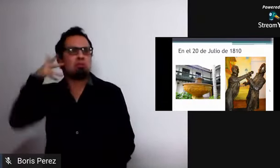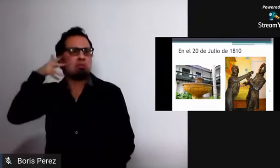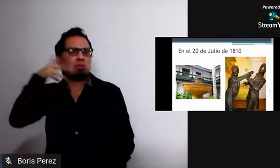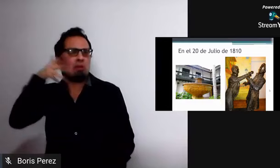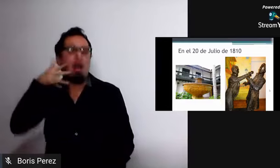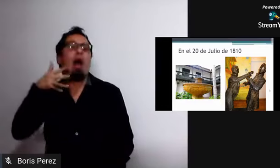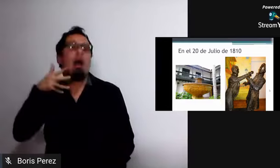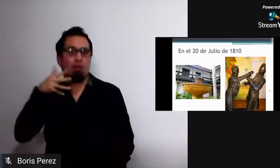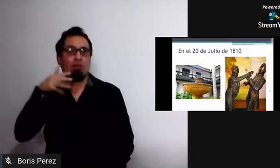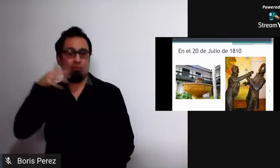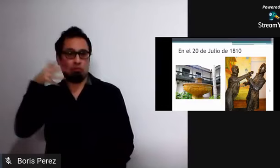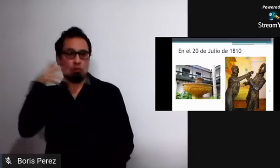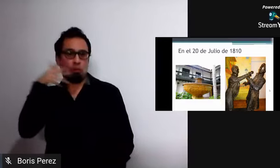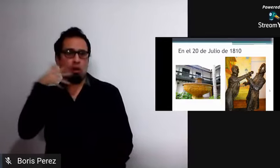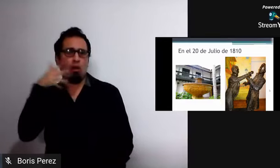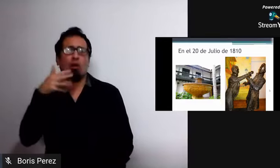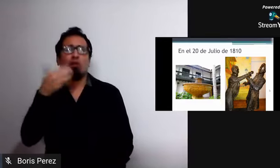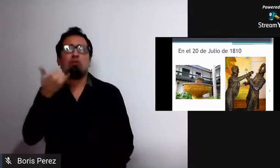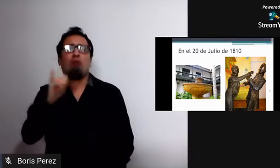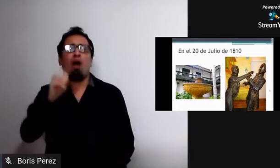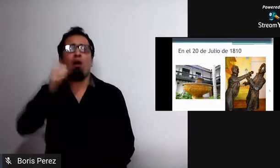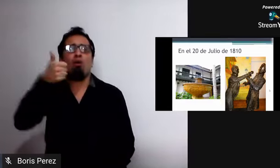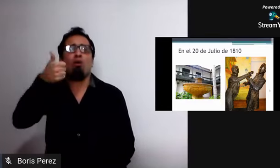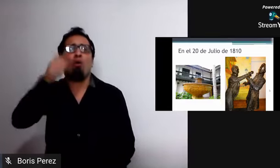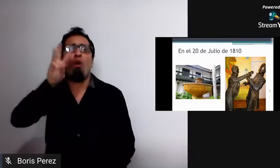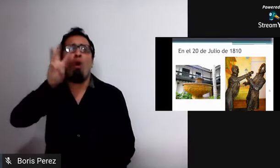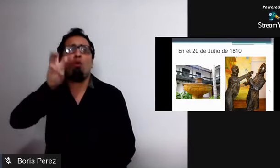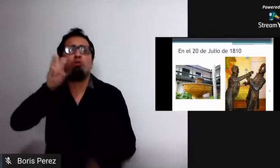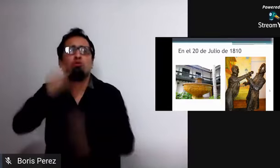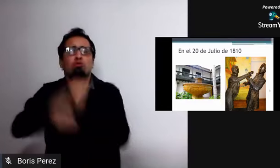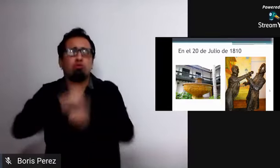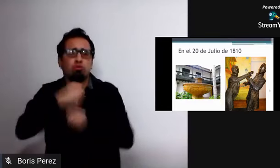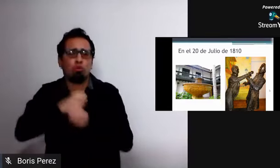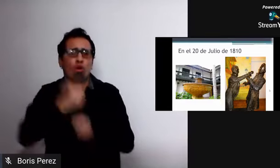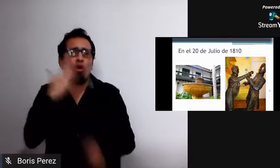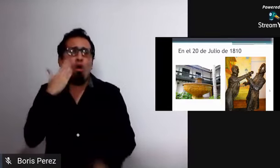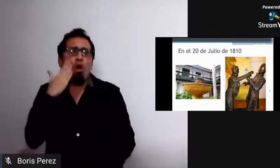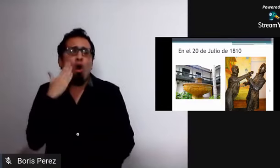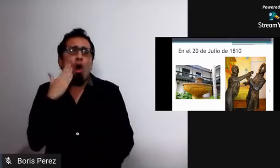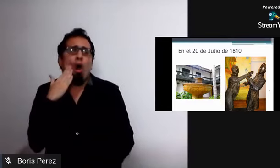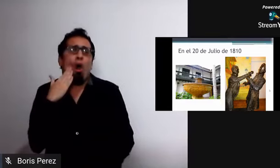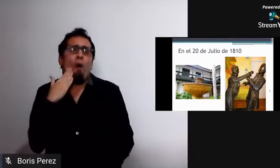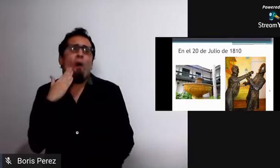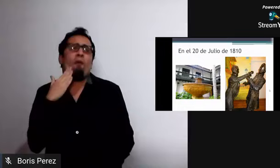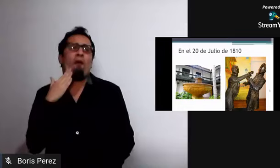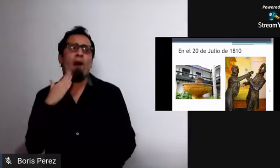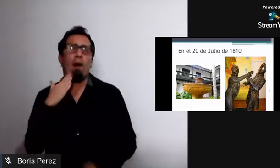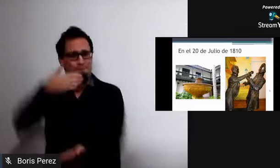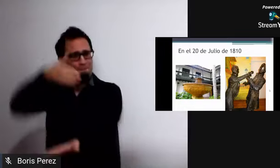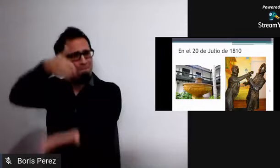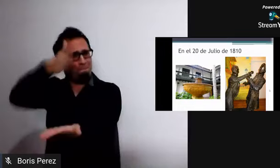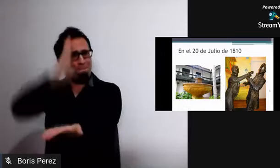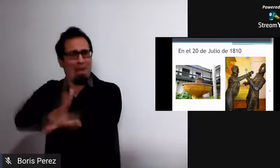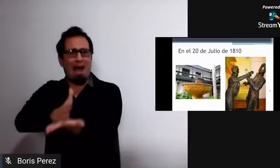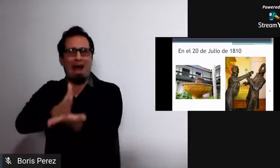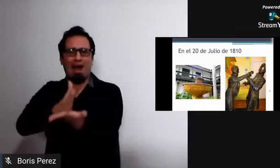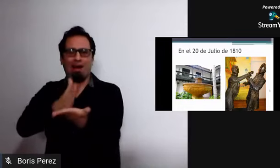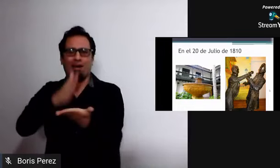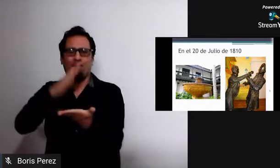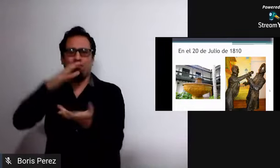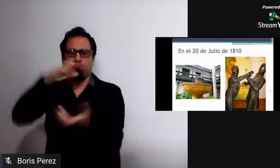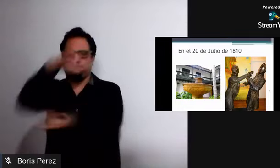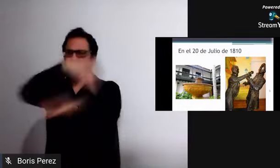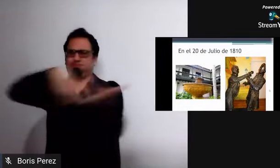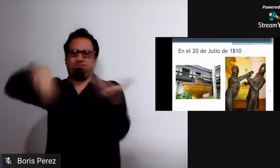fotografía del florero de Llorente, y es allí en medio de esas situaciones en las que Francisco José de